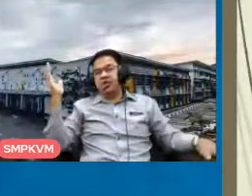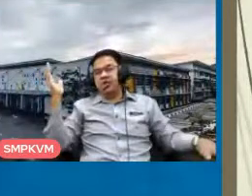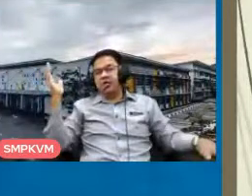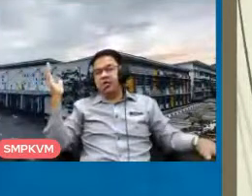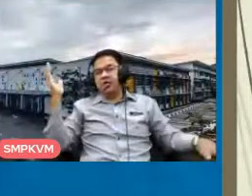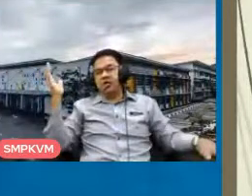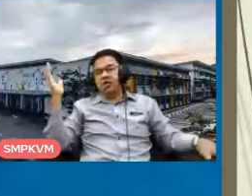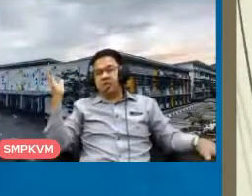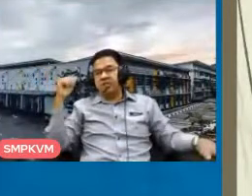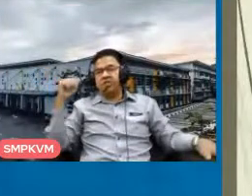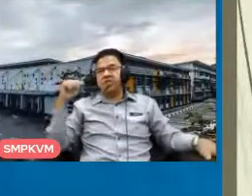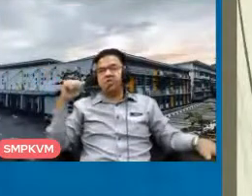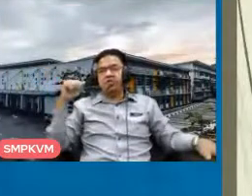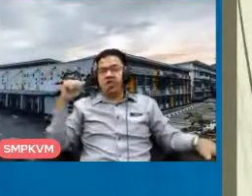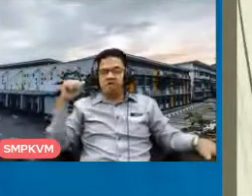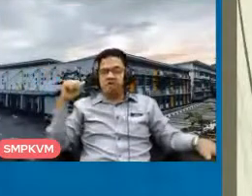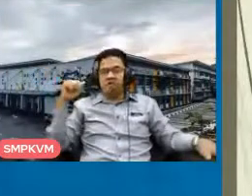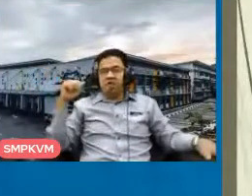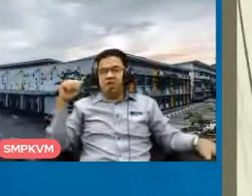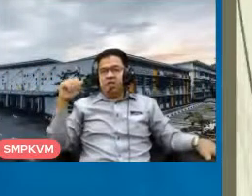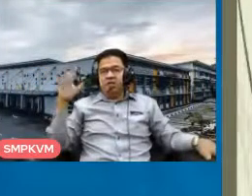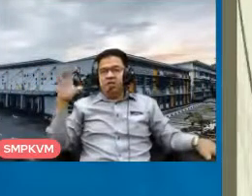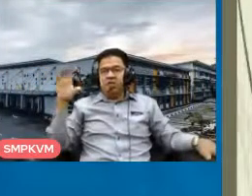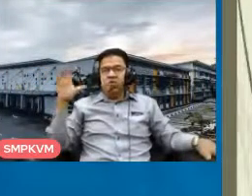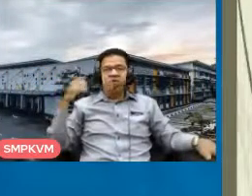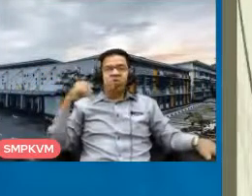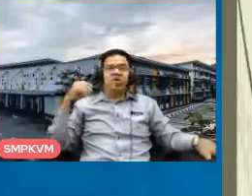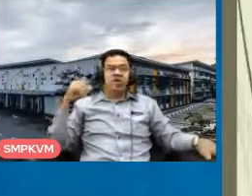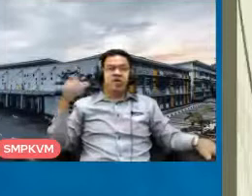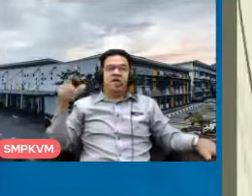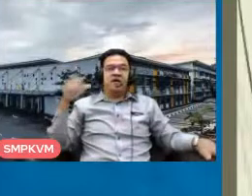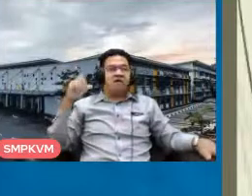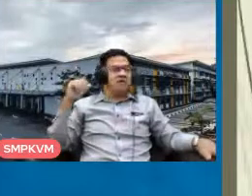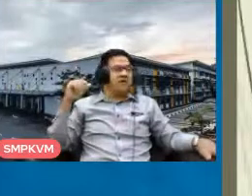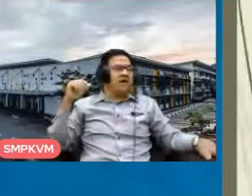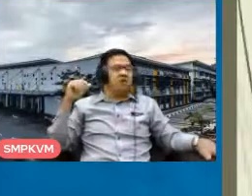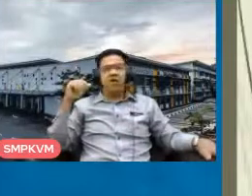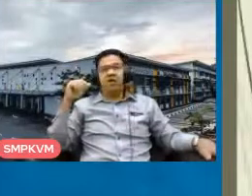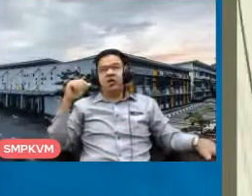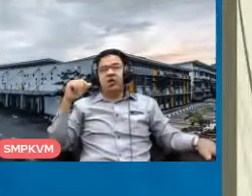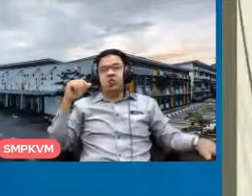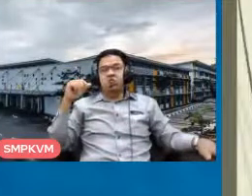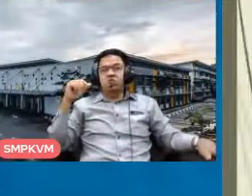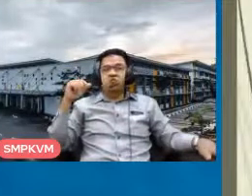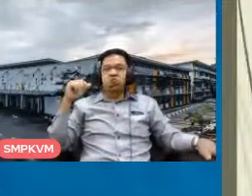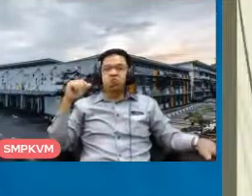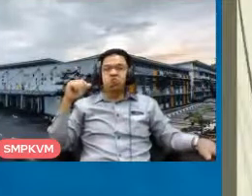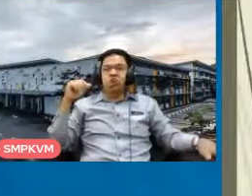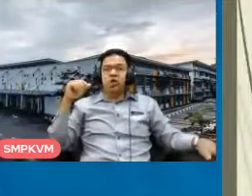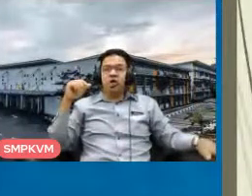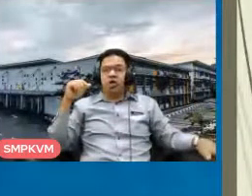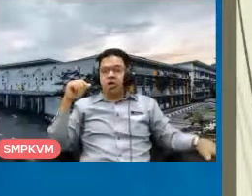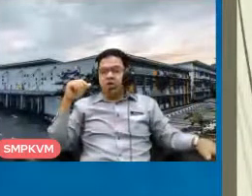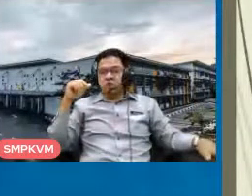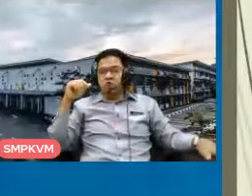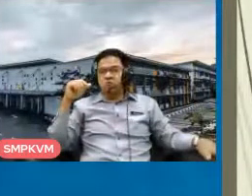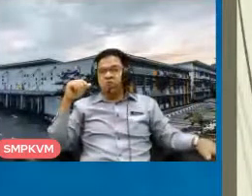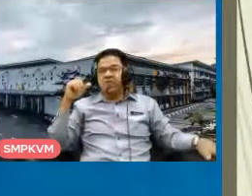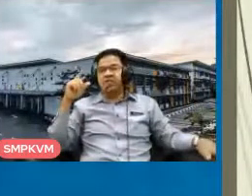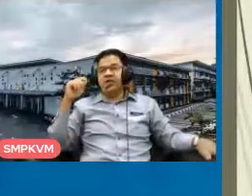eh antarabangsa dan sebagainya aneh komen-komen Ayani akan dinilai oleh guru guru-guru